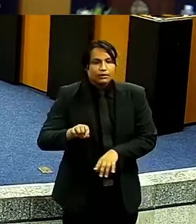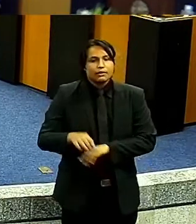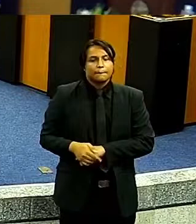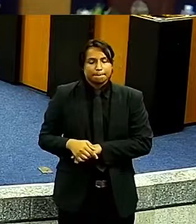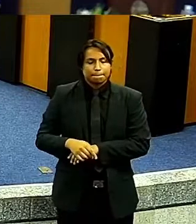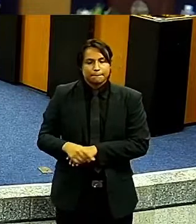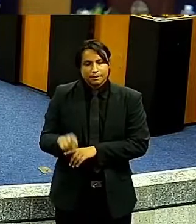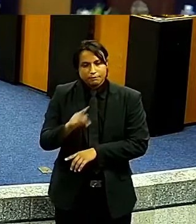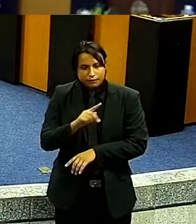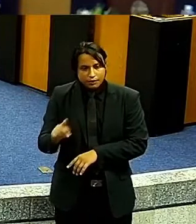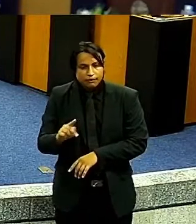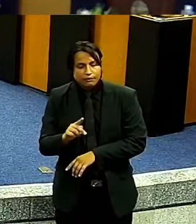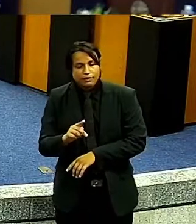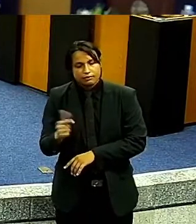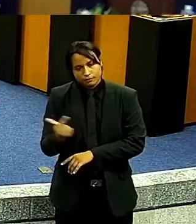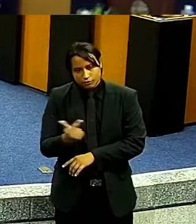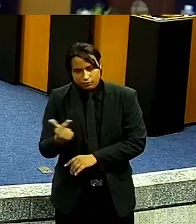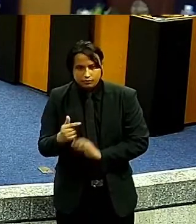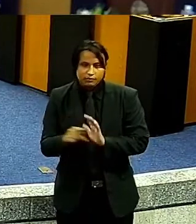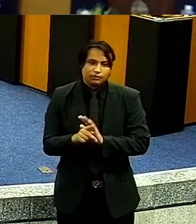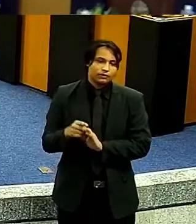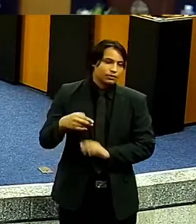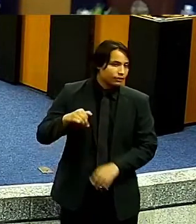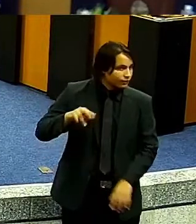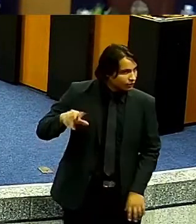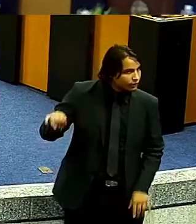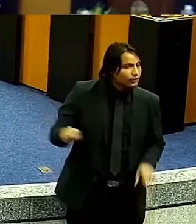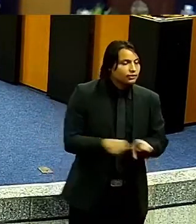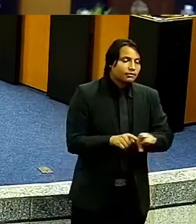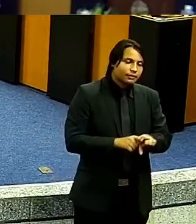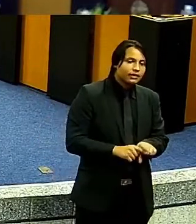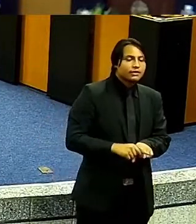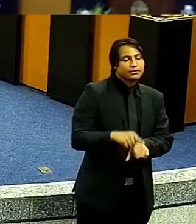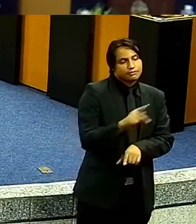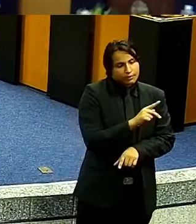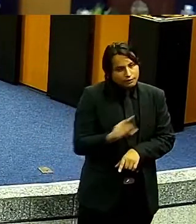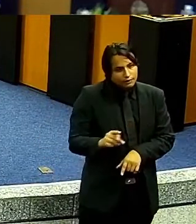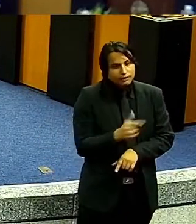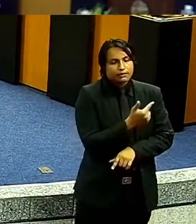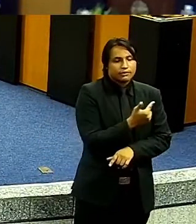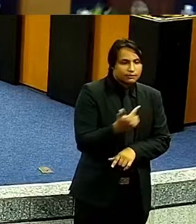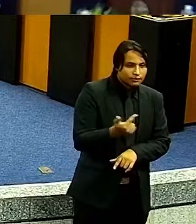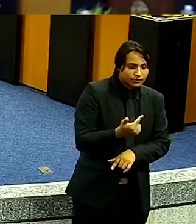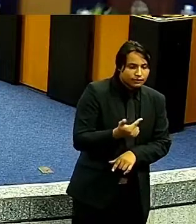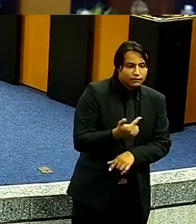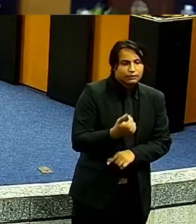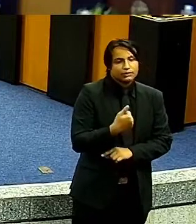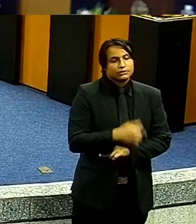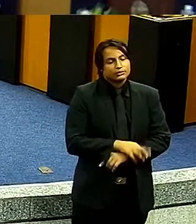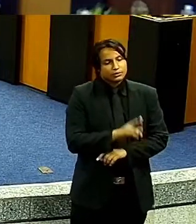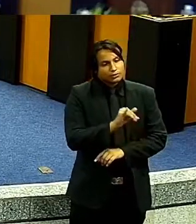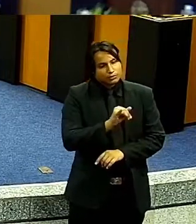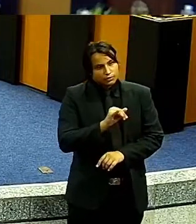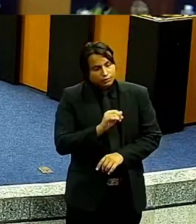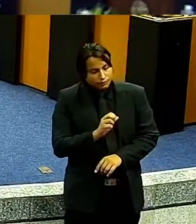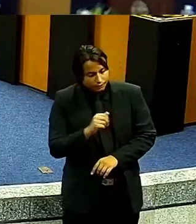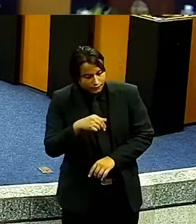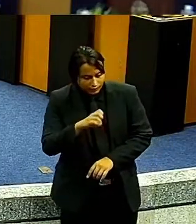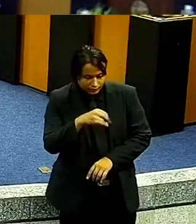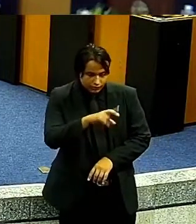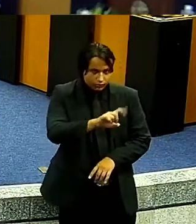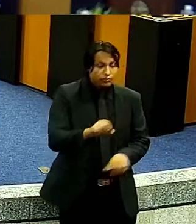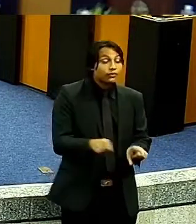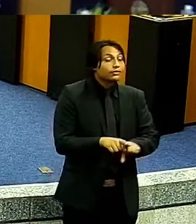Vieira o vice-prefeito de Pastos Bons Francisco Reinaldo vice-prefeita de São João Batista Maiara